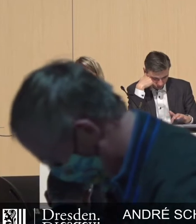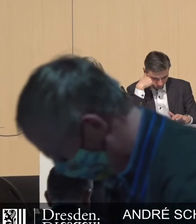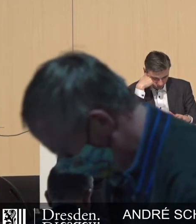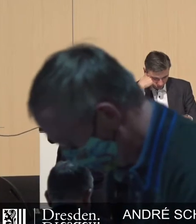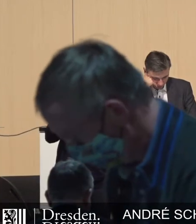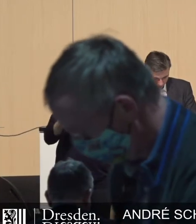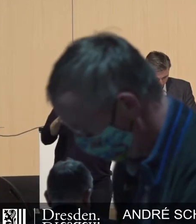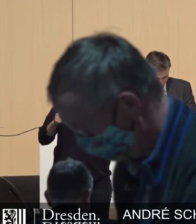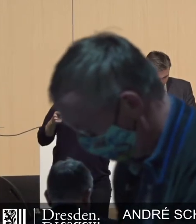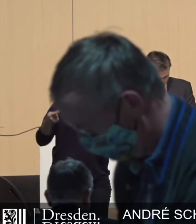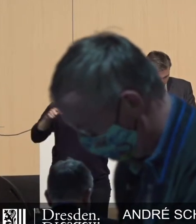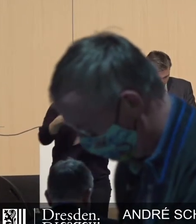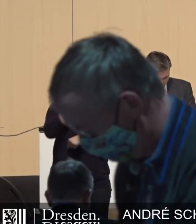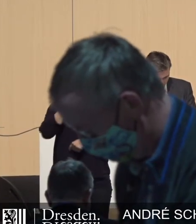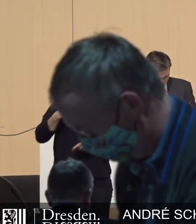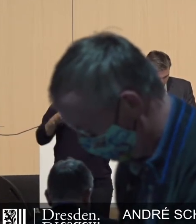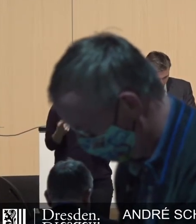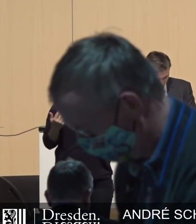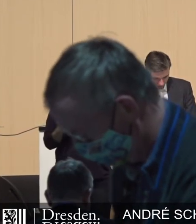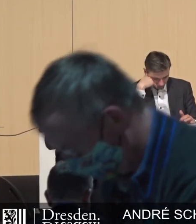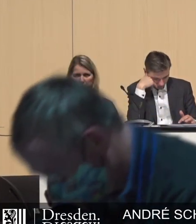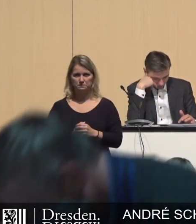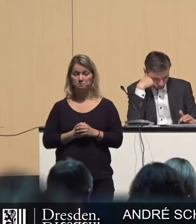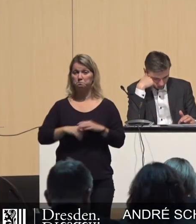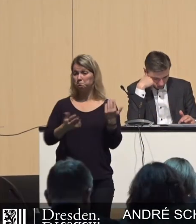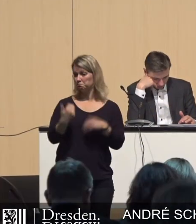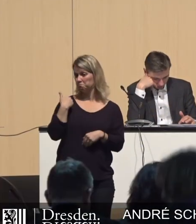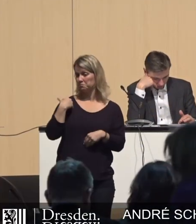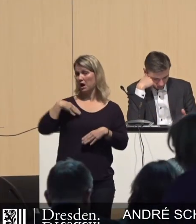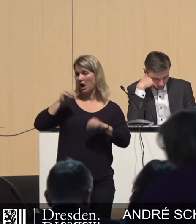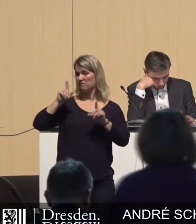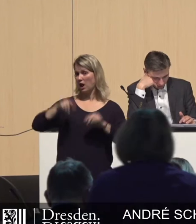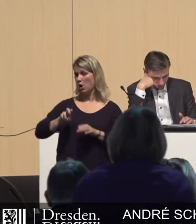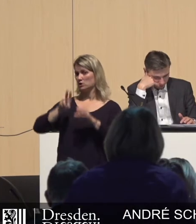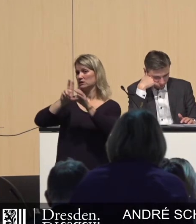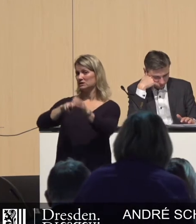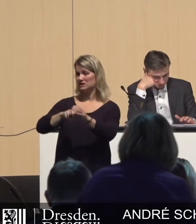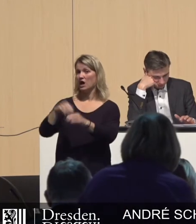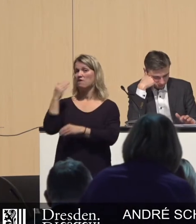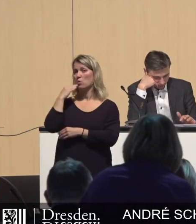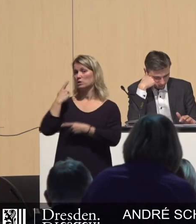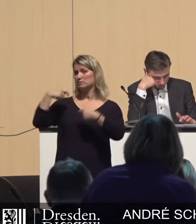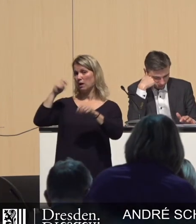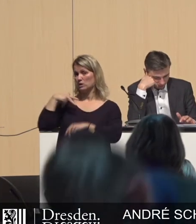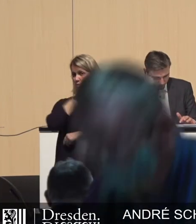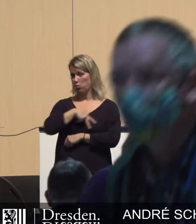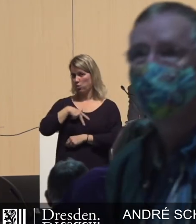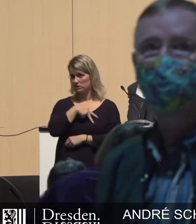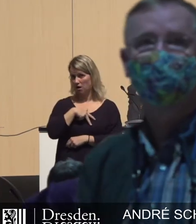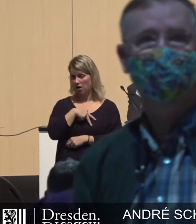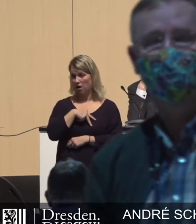Dresden. Und nach dem Einstieg in den sozialen Wohnungsbau und der inzwischen beschlossenen